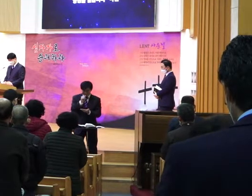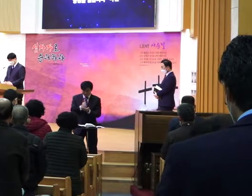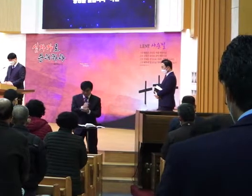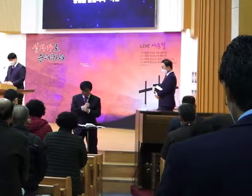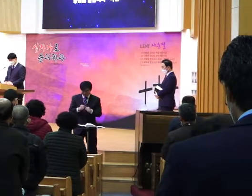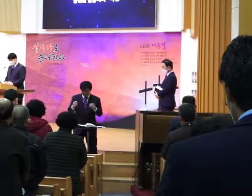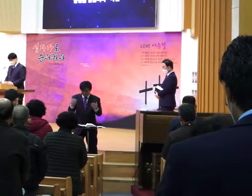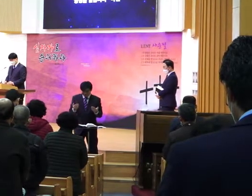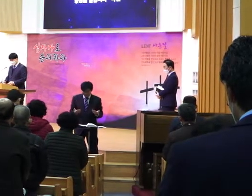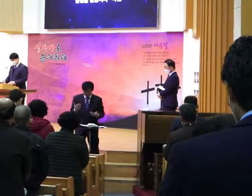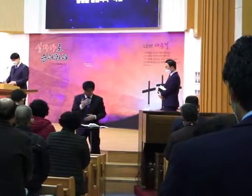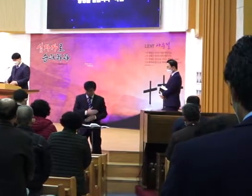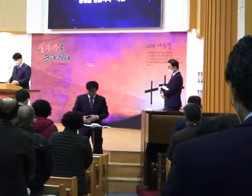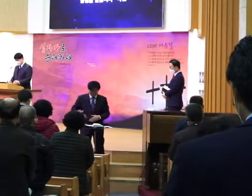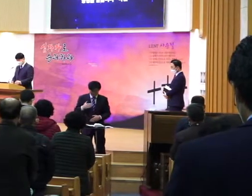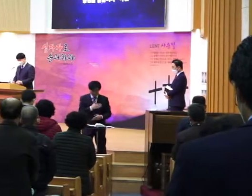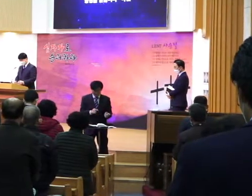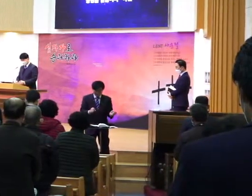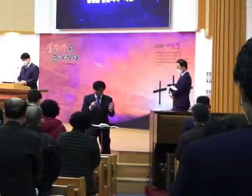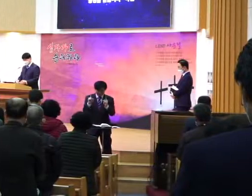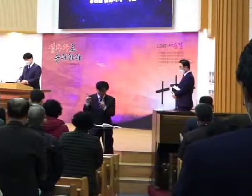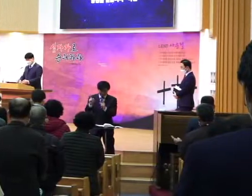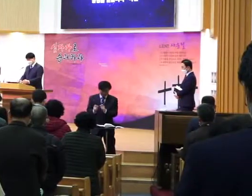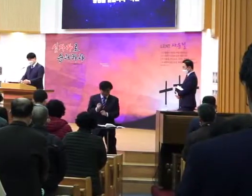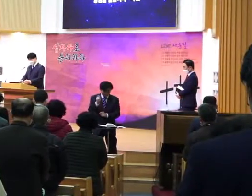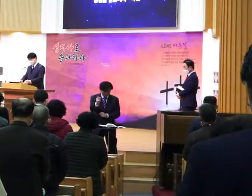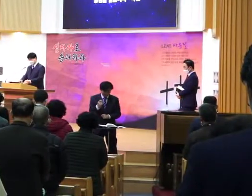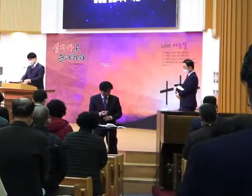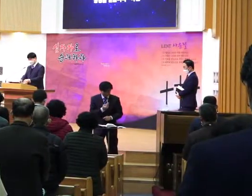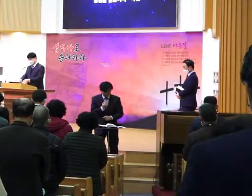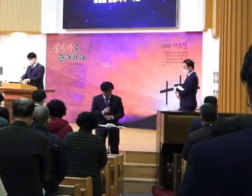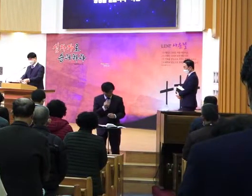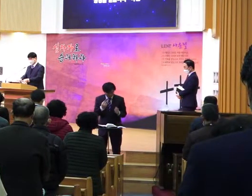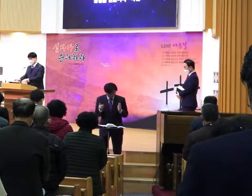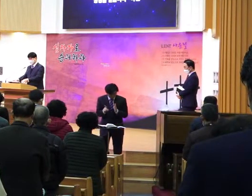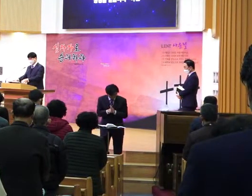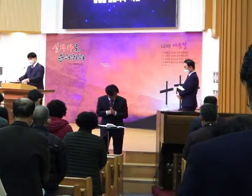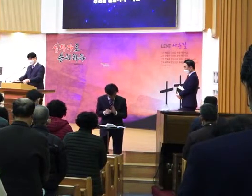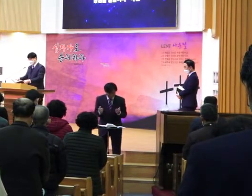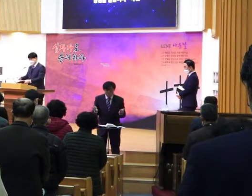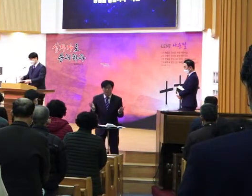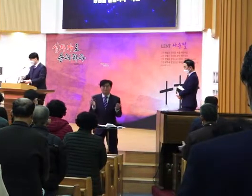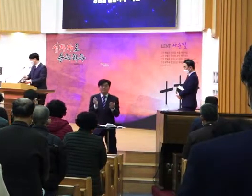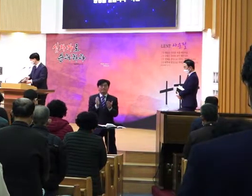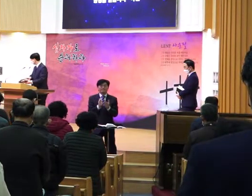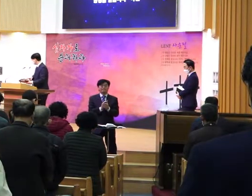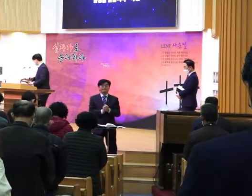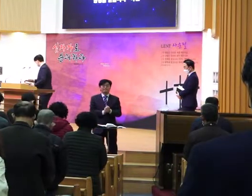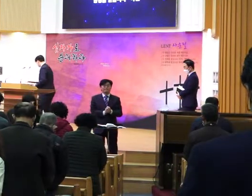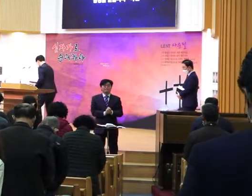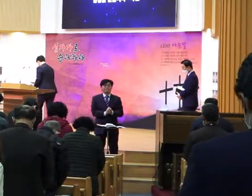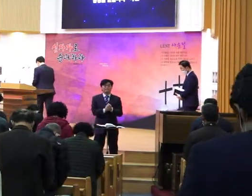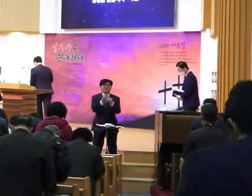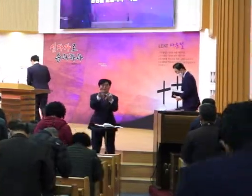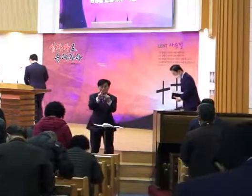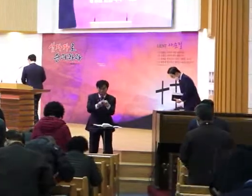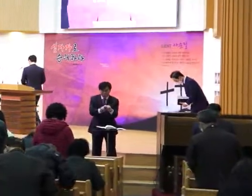죄를 용서받는 것과 몸의 부활과 영생을 믿습니다. 아멘.